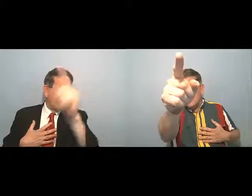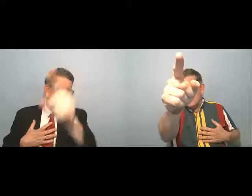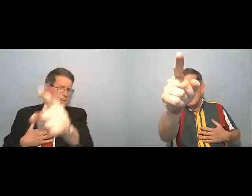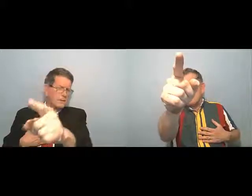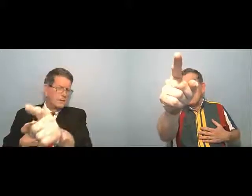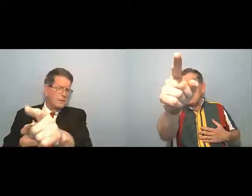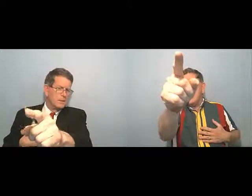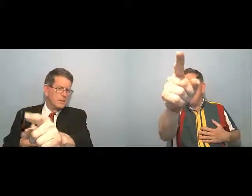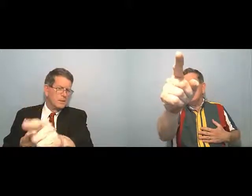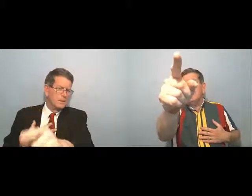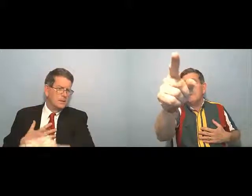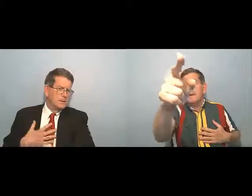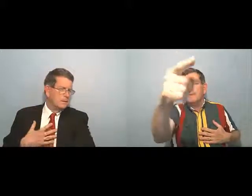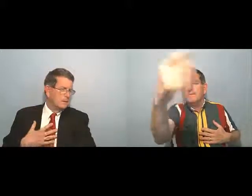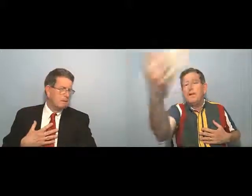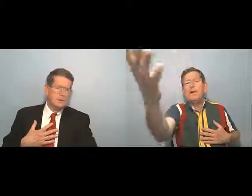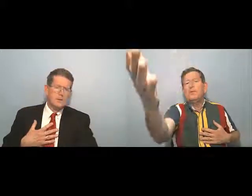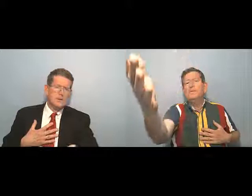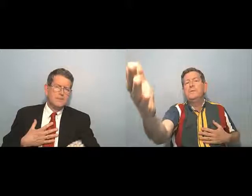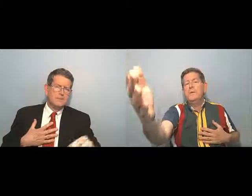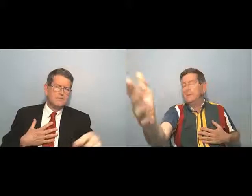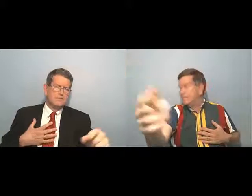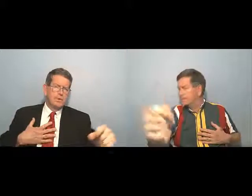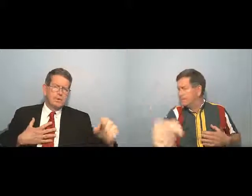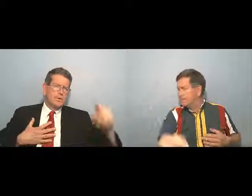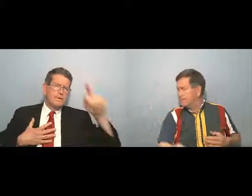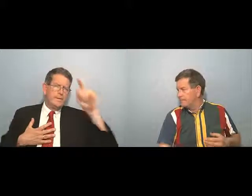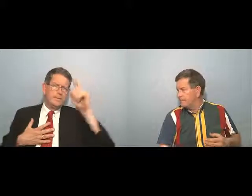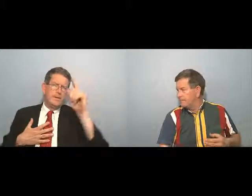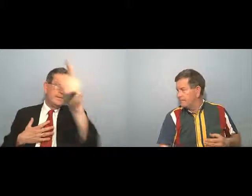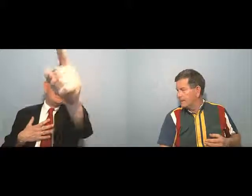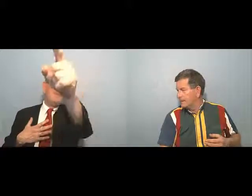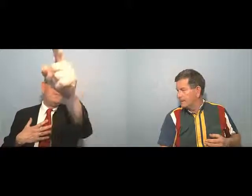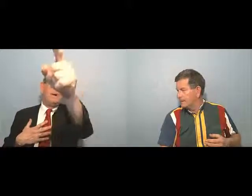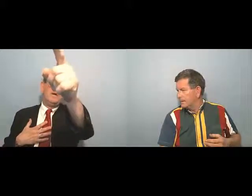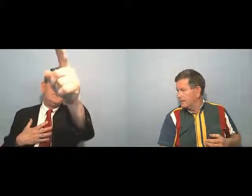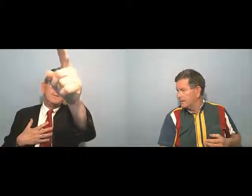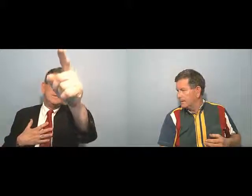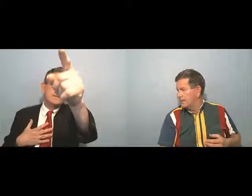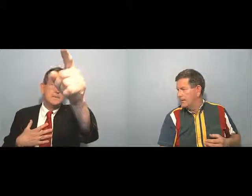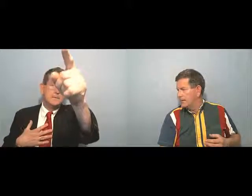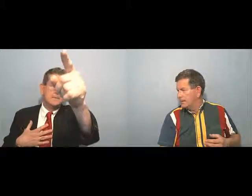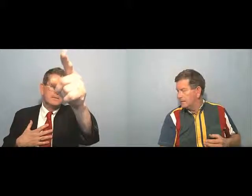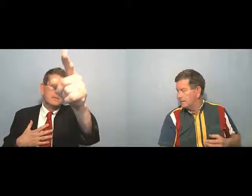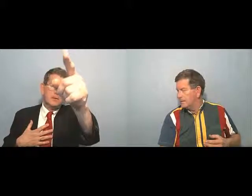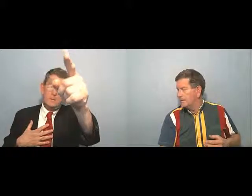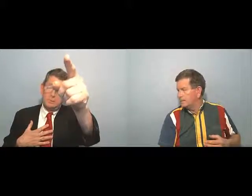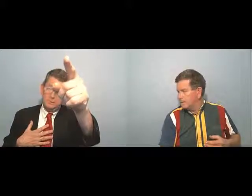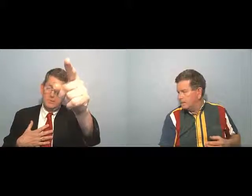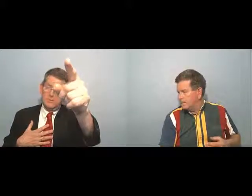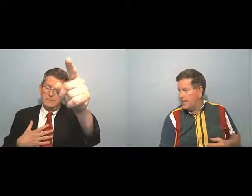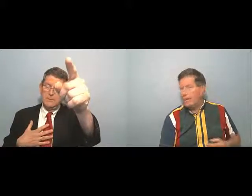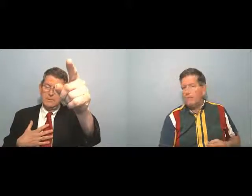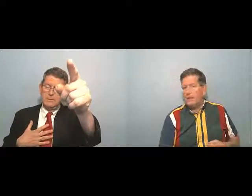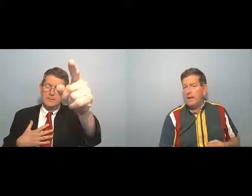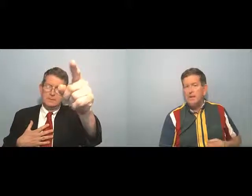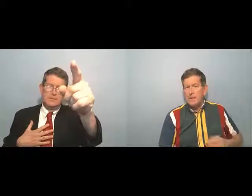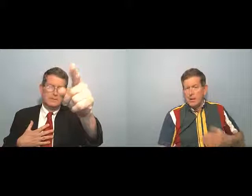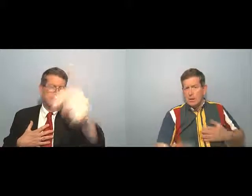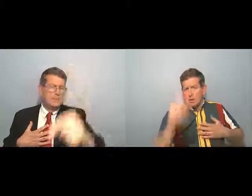apprendre à faire la cuisine. Je vais apprendre à faire la cuisine. Oh, voilà.